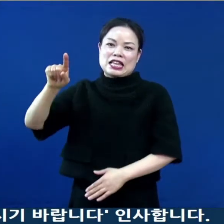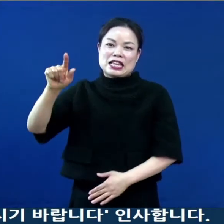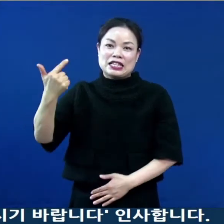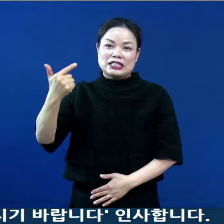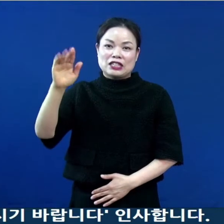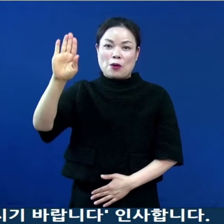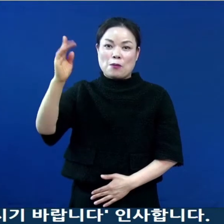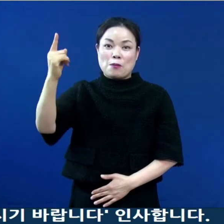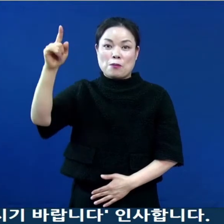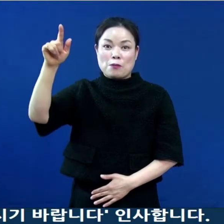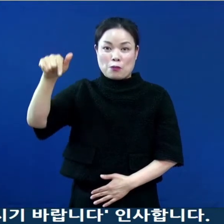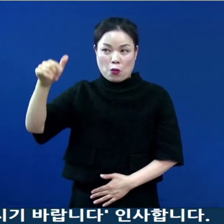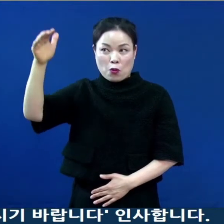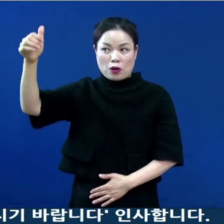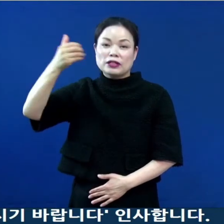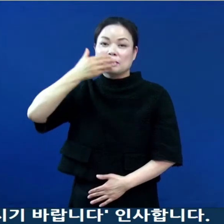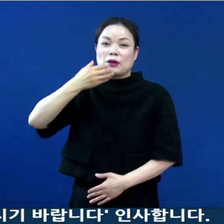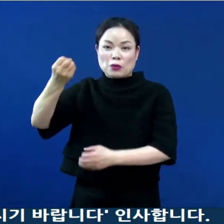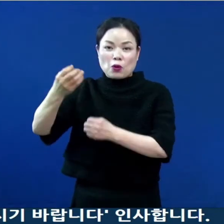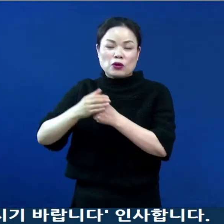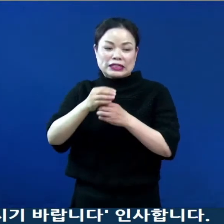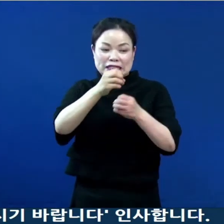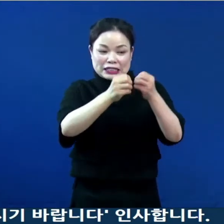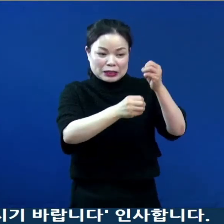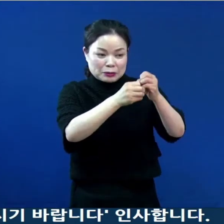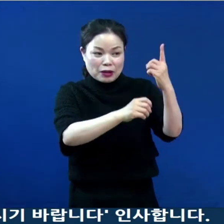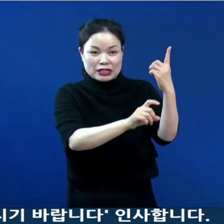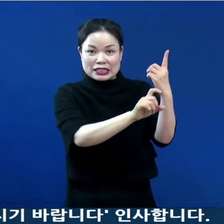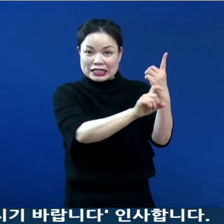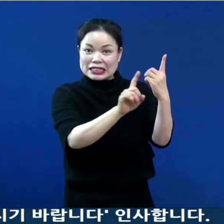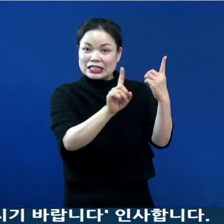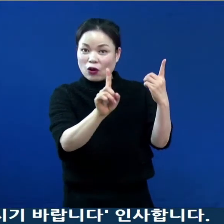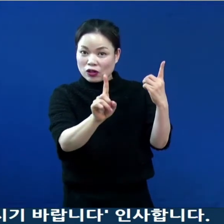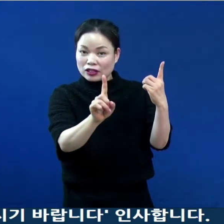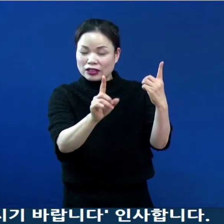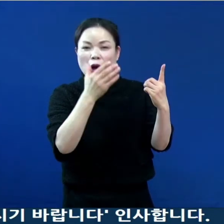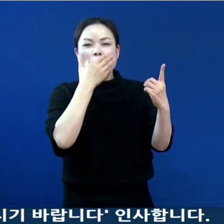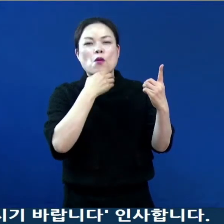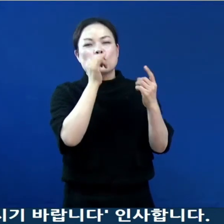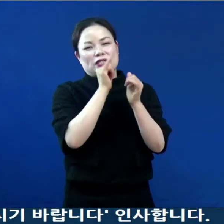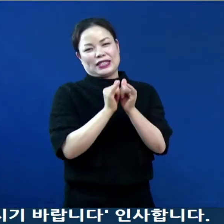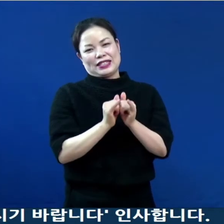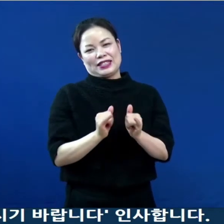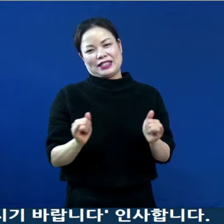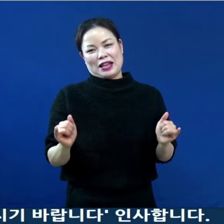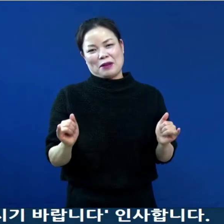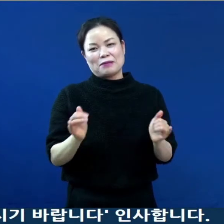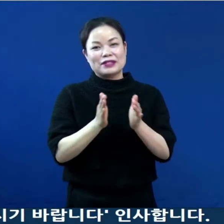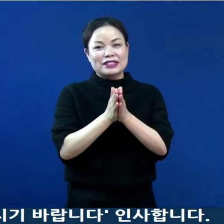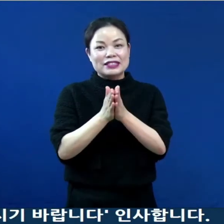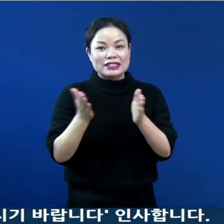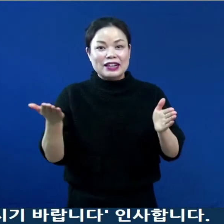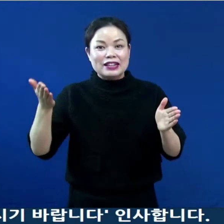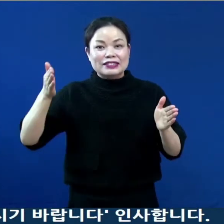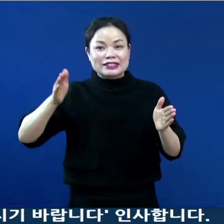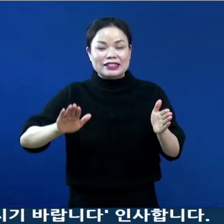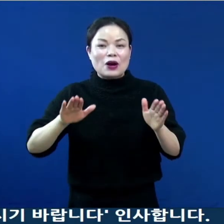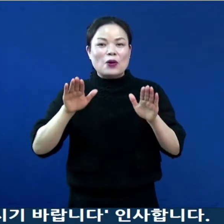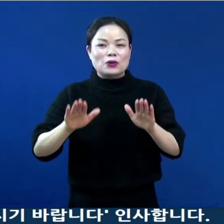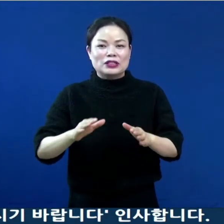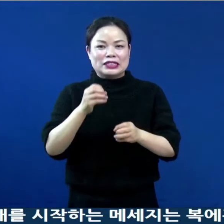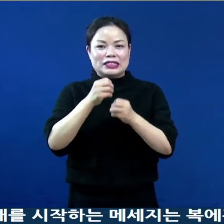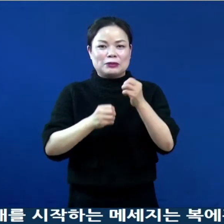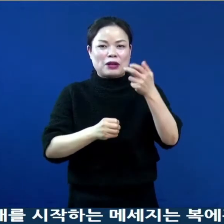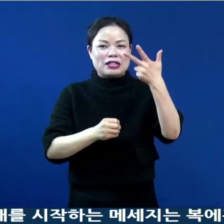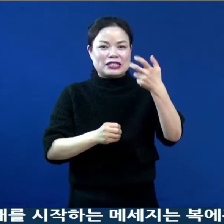할 수 있습니다. 시편 1편 1절이 복이 있는 사람, 이렇게 시작이 되는데, 오늘은